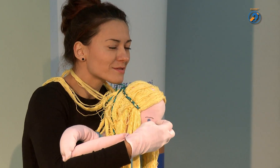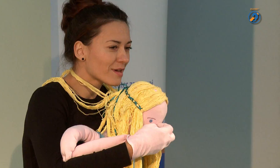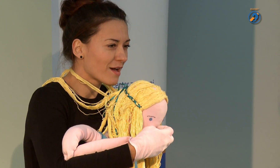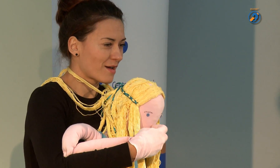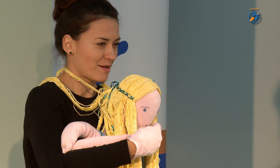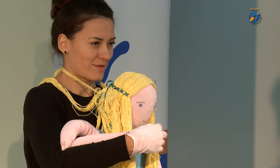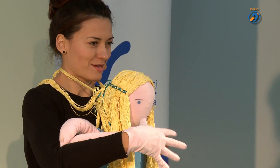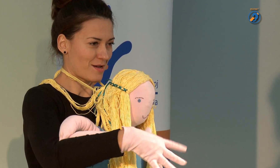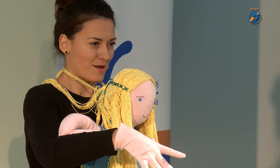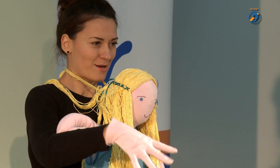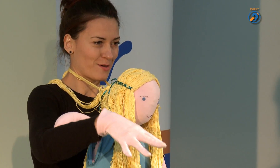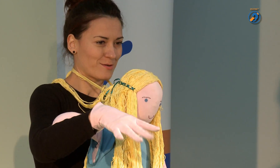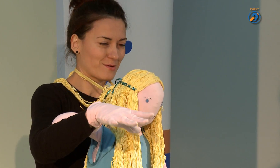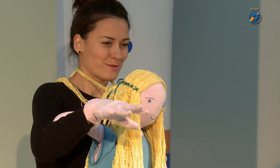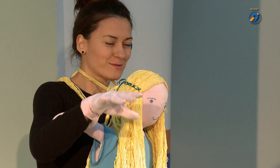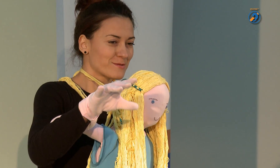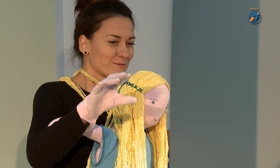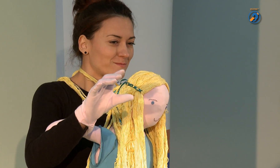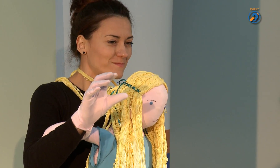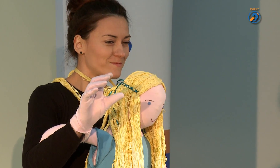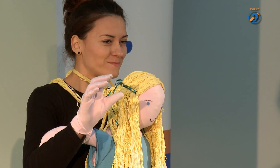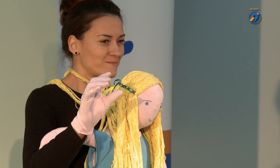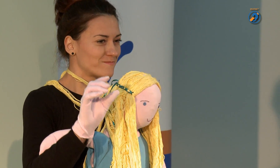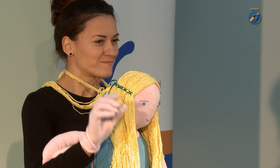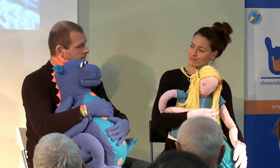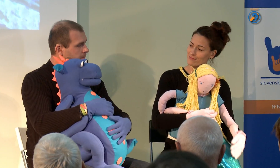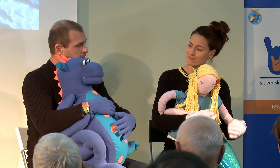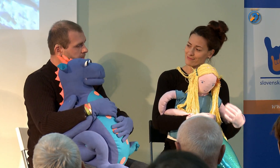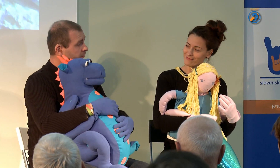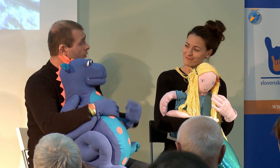in iz njega se je čisto malo zakadilo.